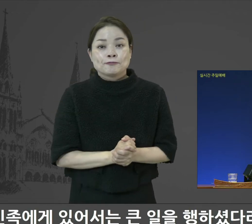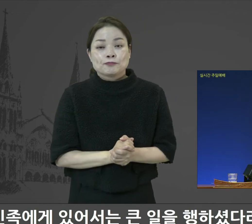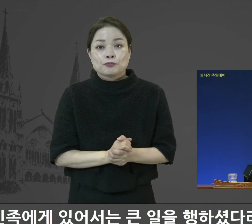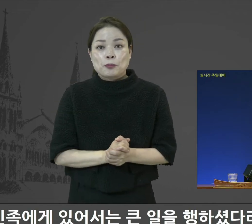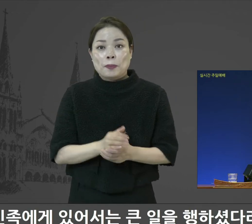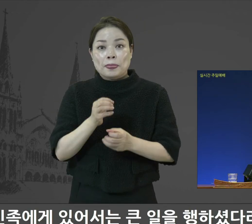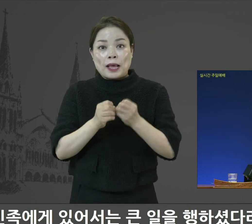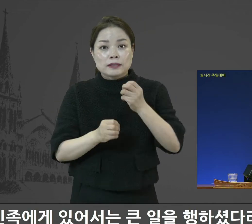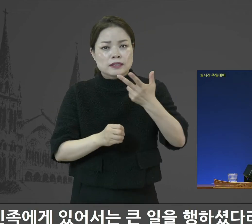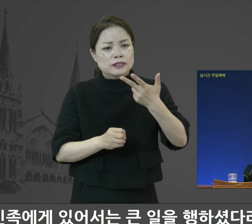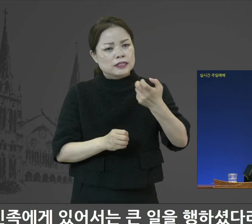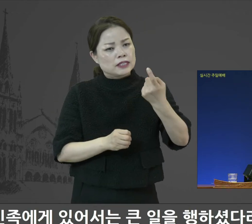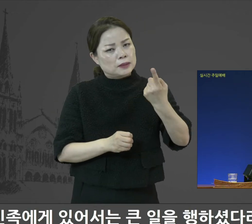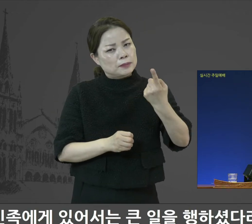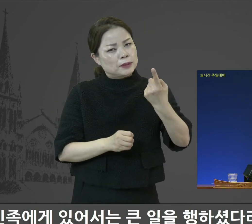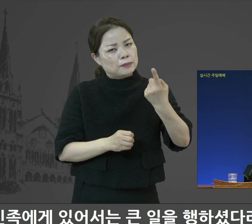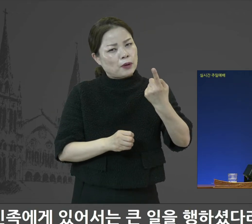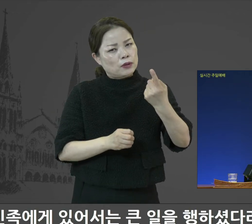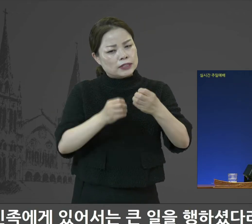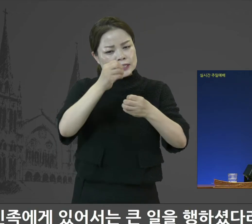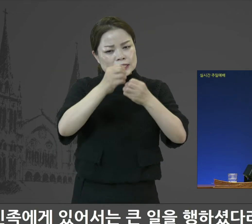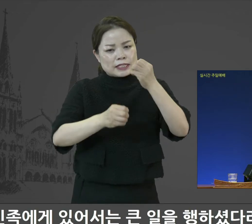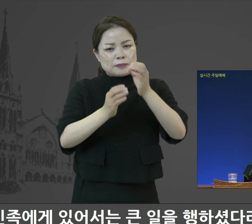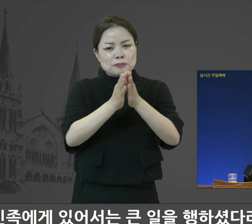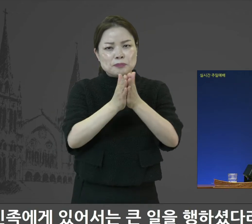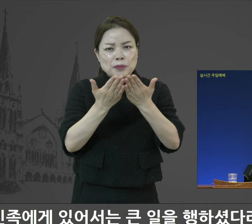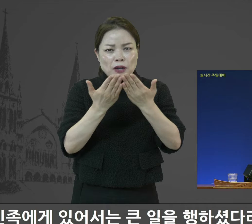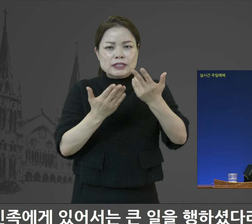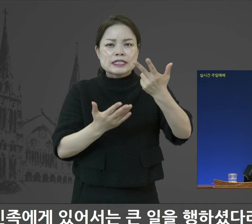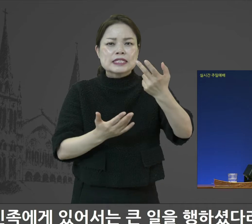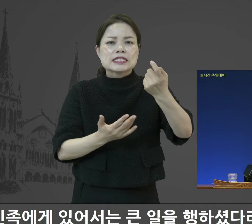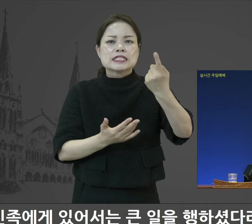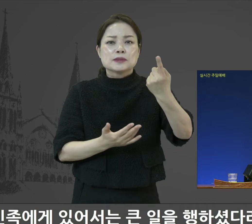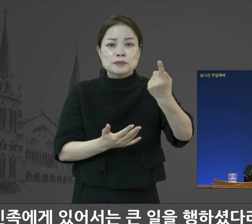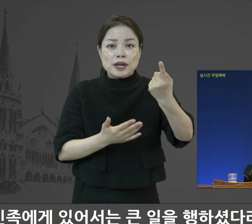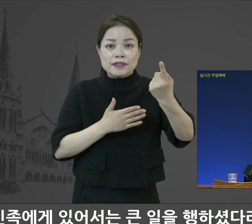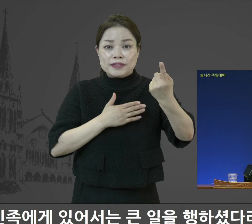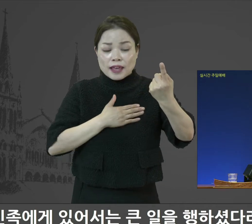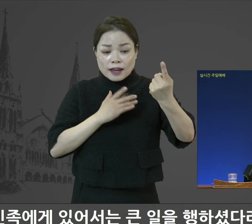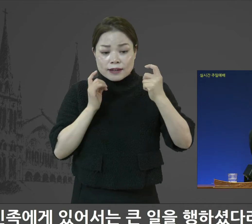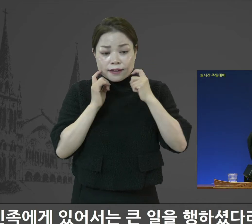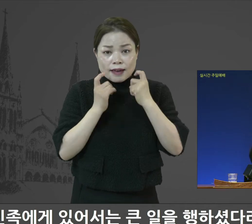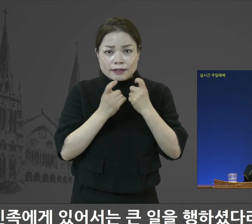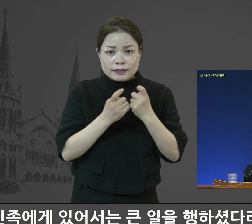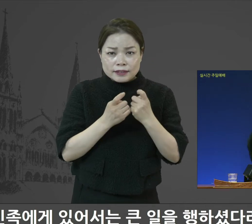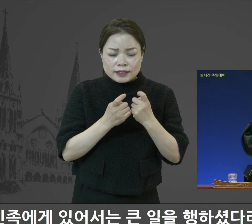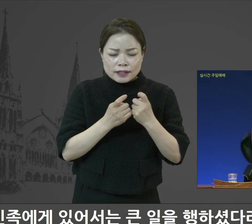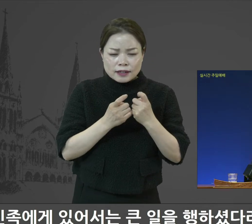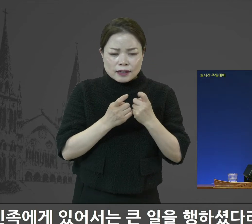그런데 시편 71편은 어떤 거냐면, 내가 개인적으로 깊은 수렁에 빠져 있을